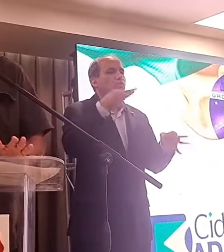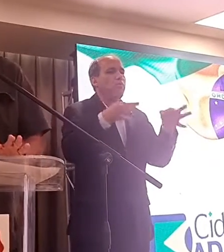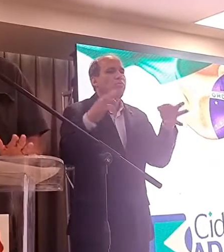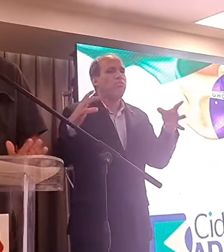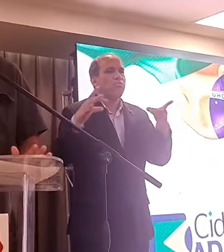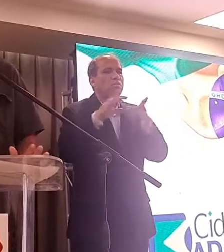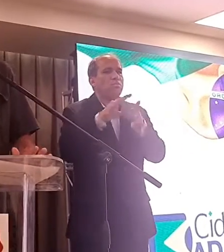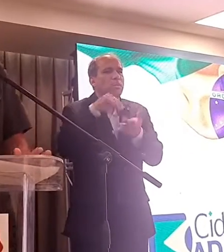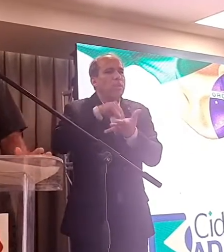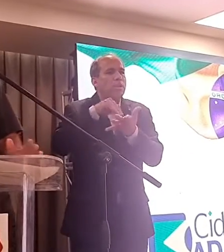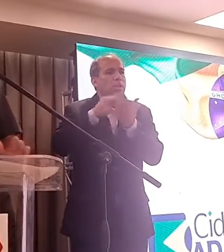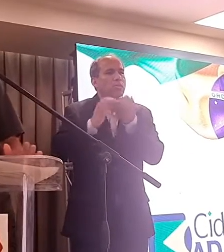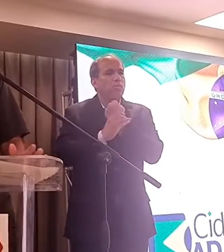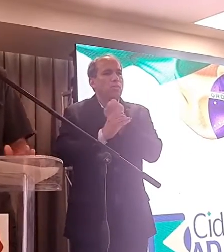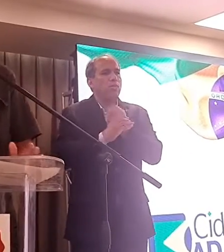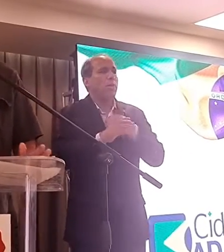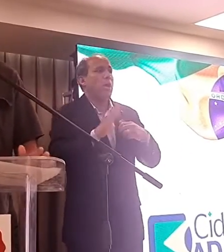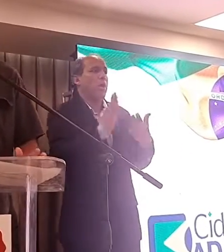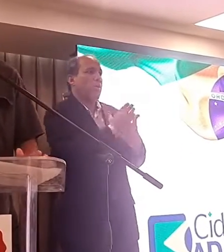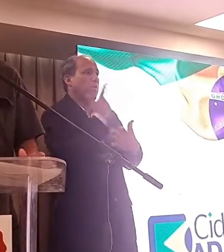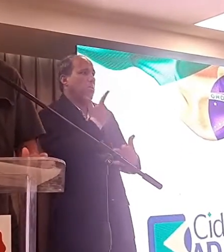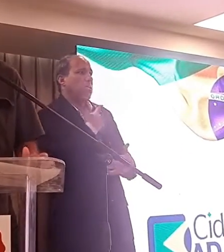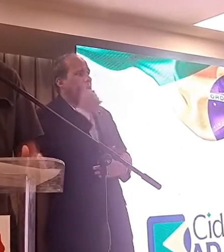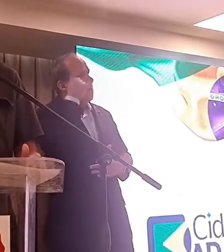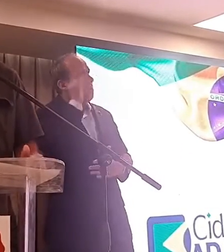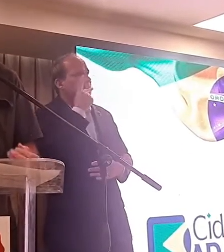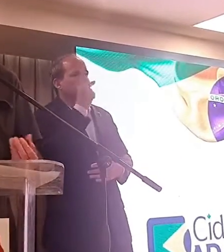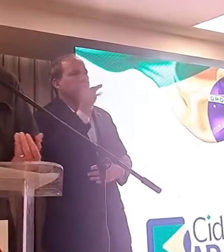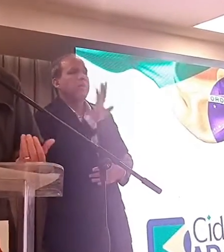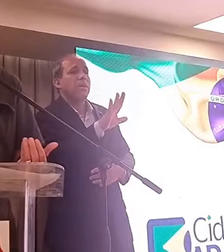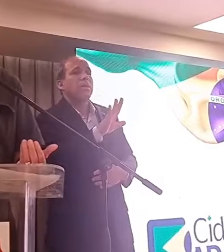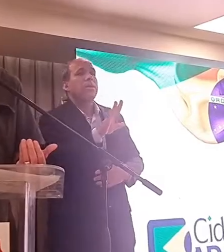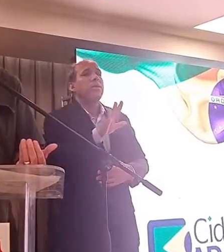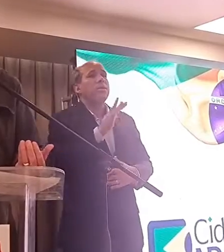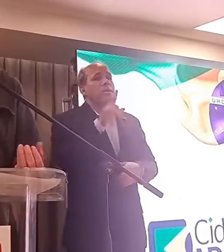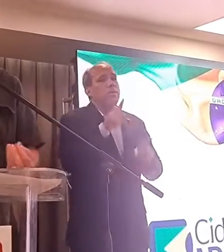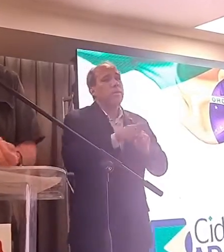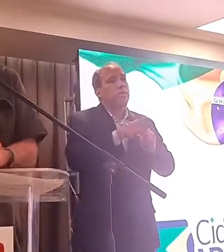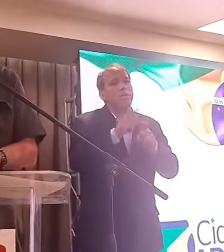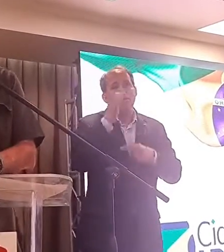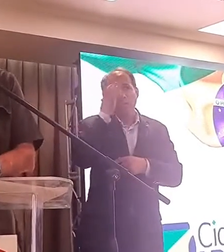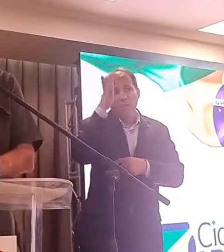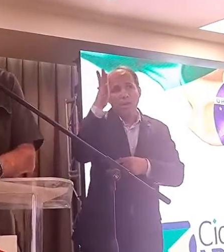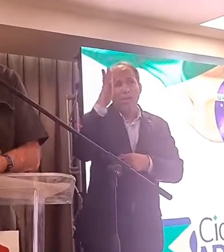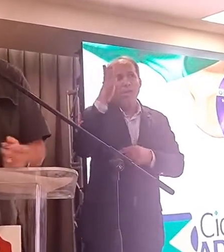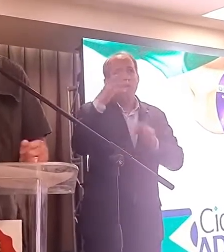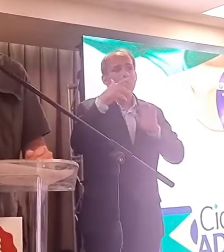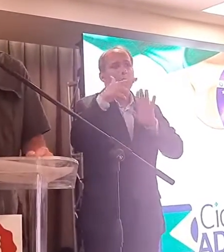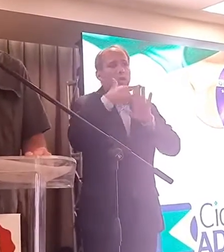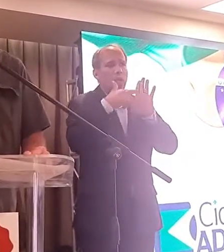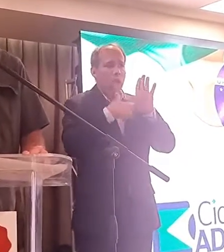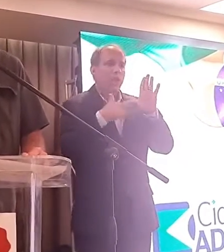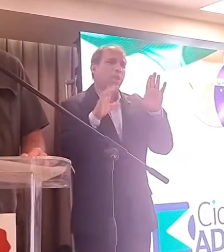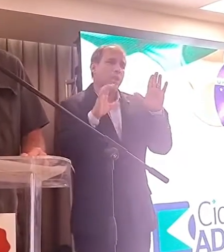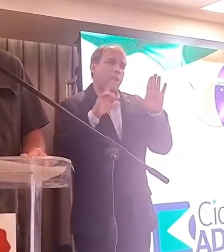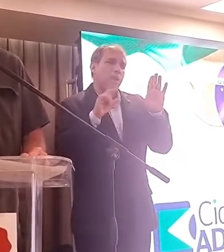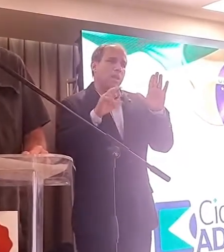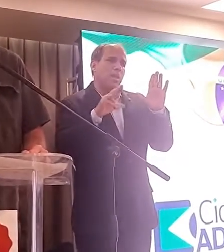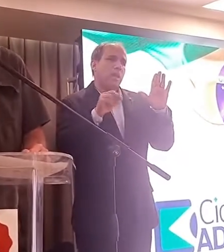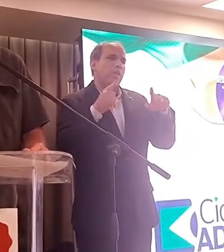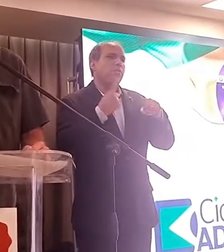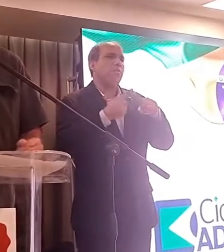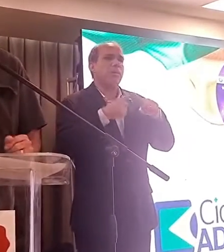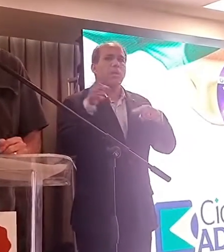gente disse para não falar. Talvez, também, a questão de facilitação, com critérios, obviamente, para que o